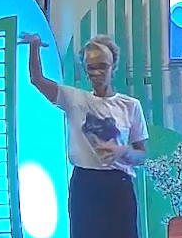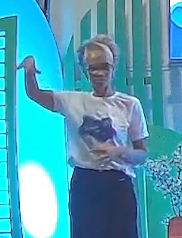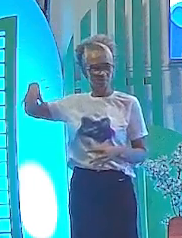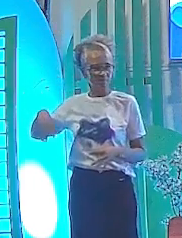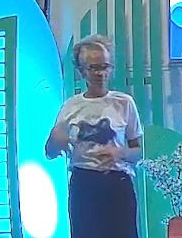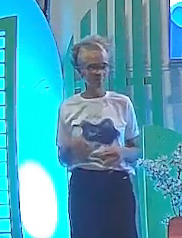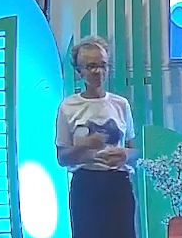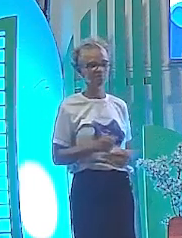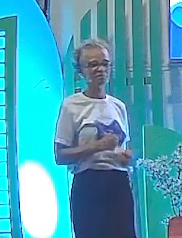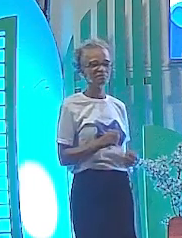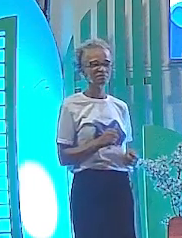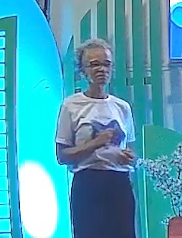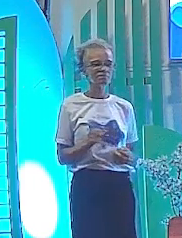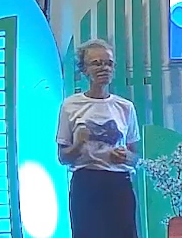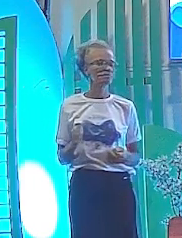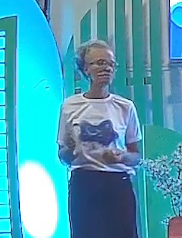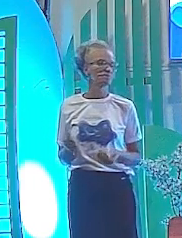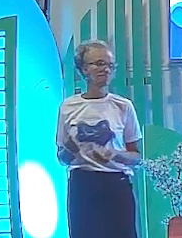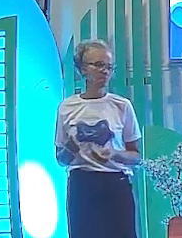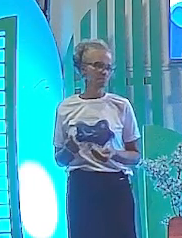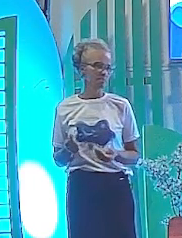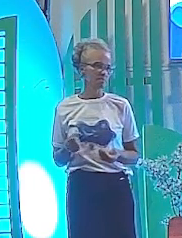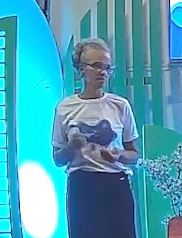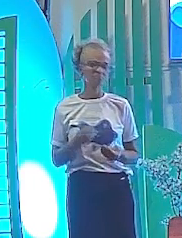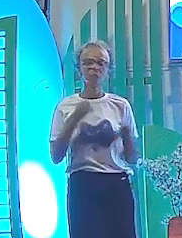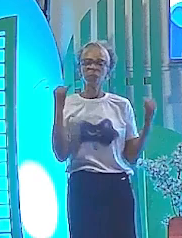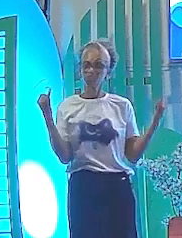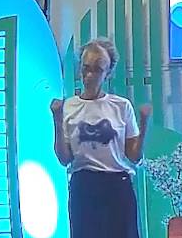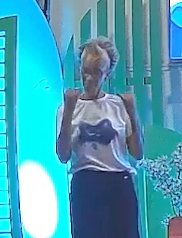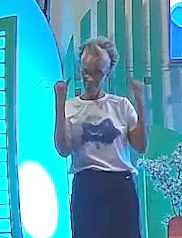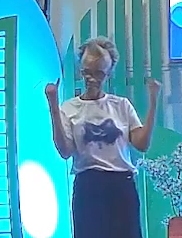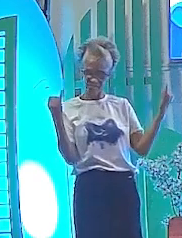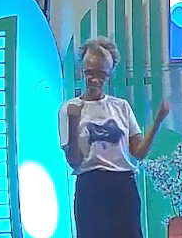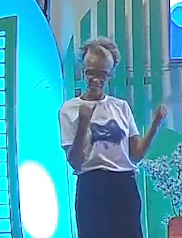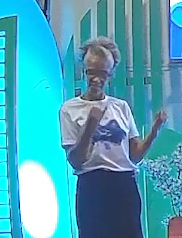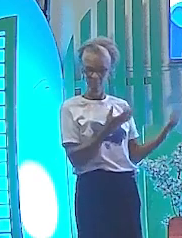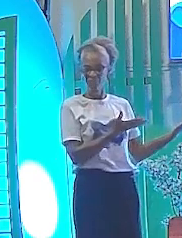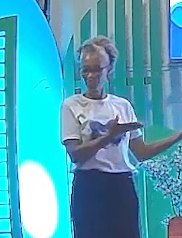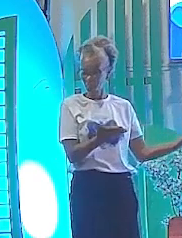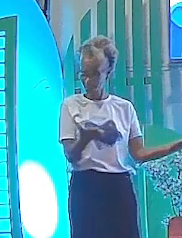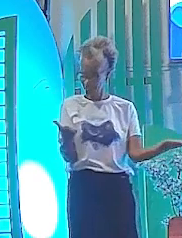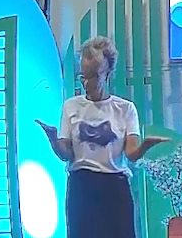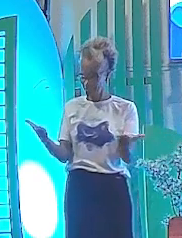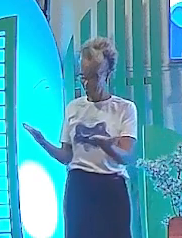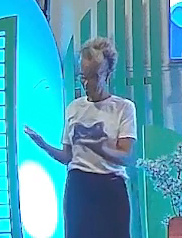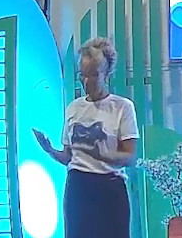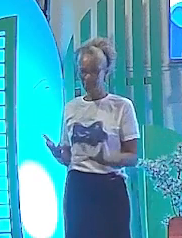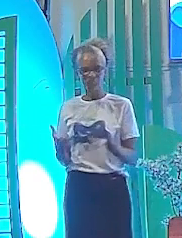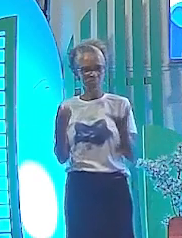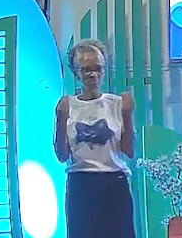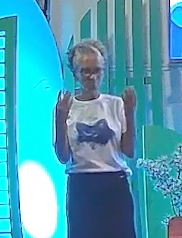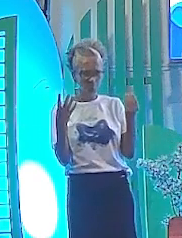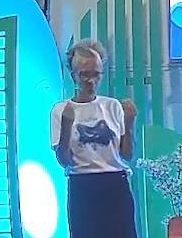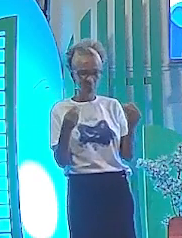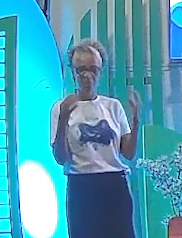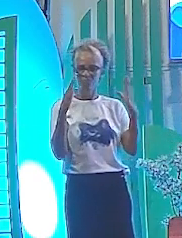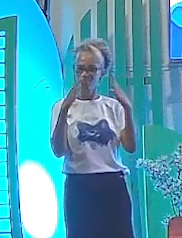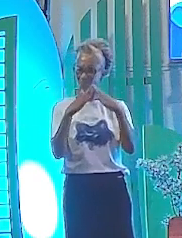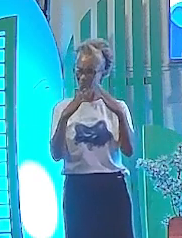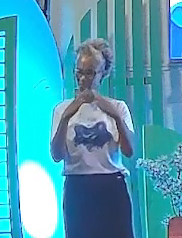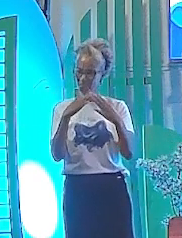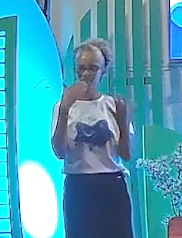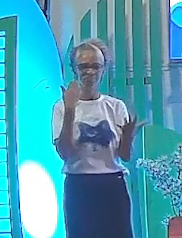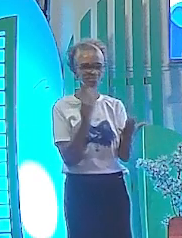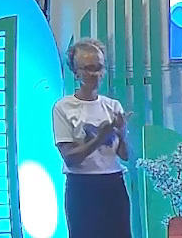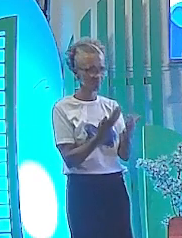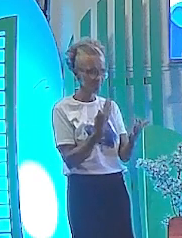né? Exato. Que foi excelente. A gente contou com a presença de centenas de escolas, de